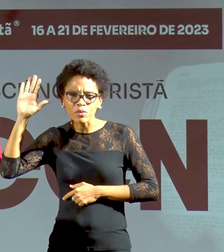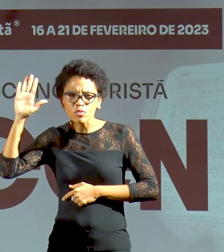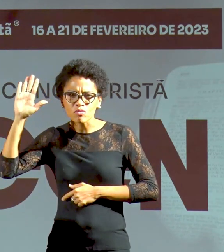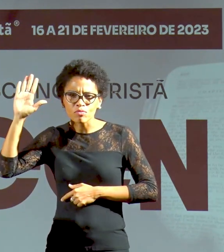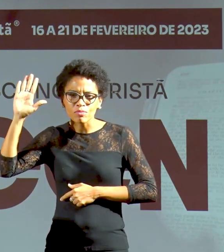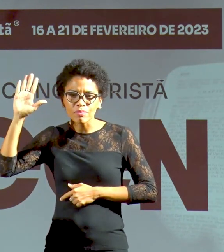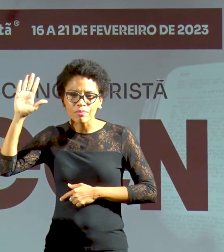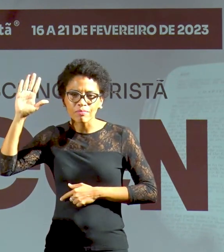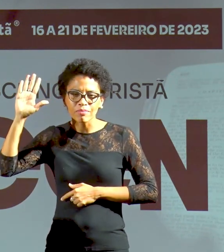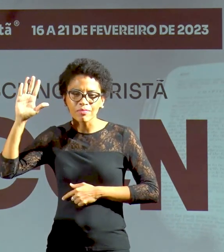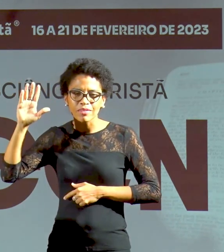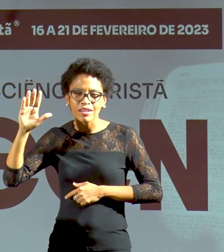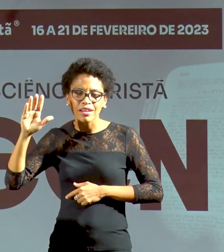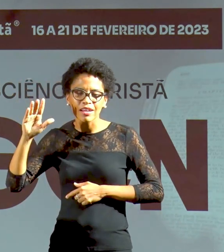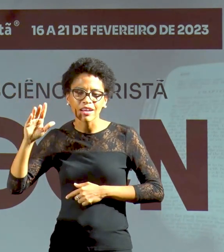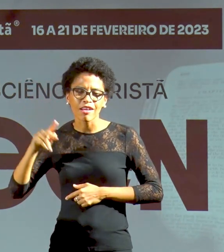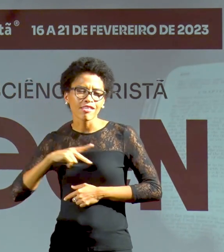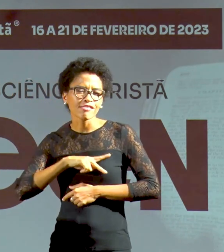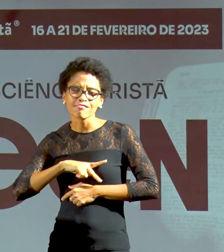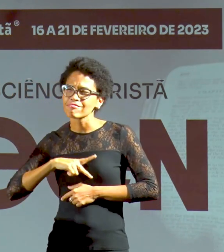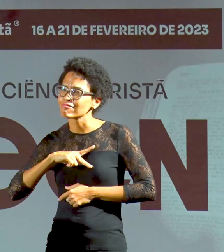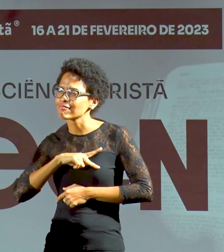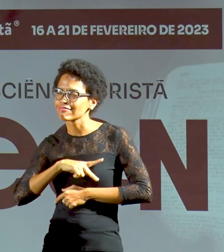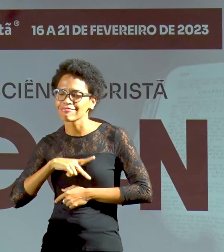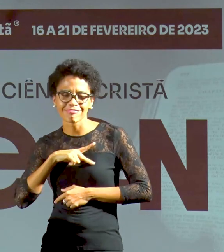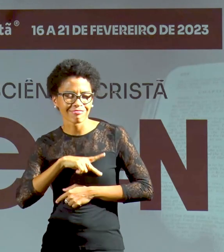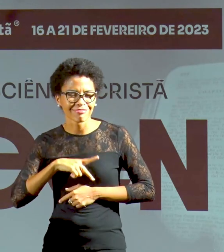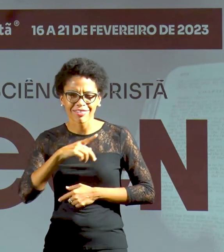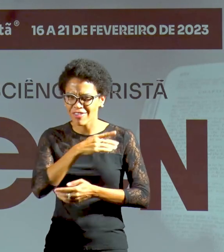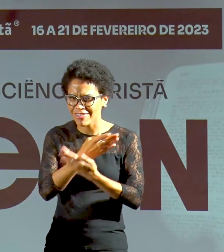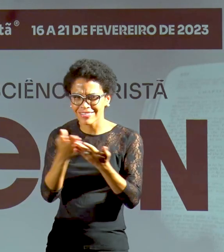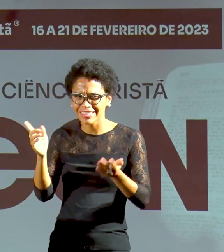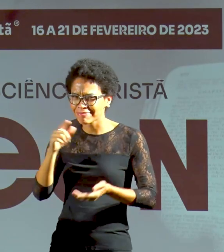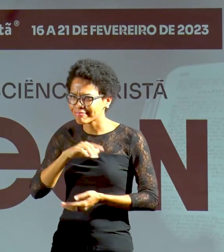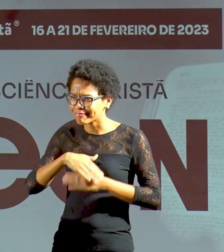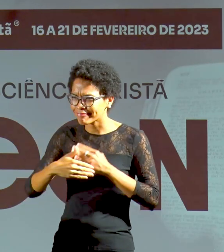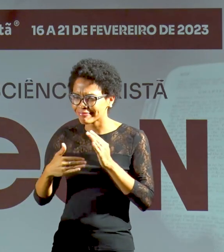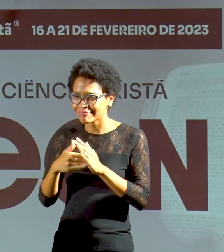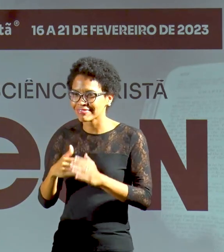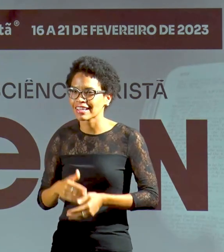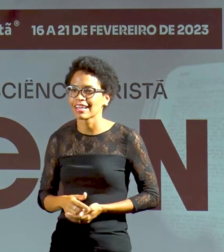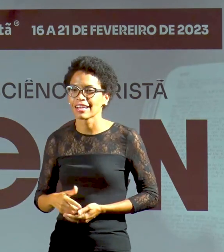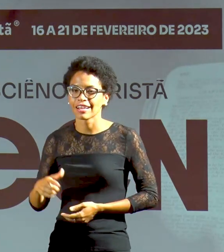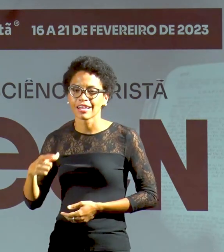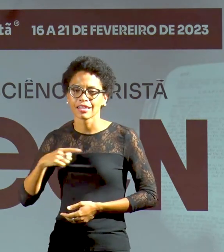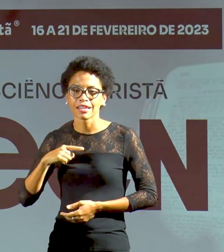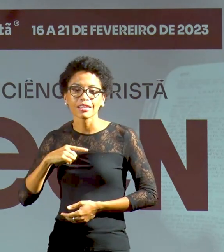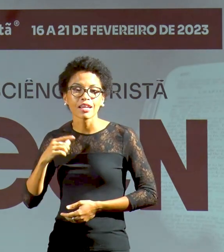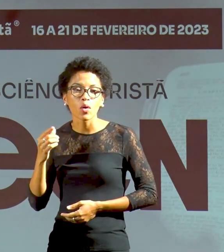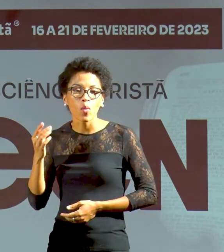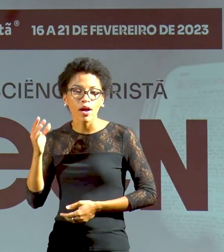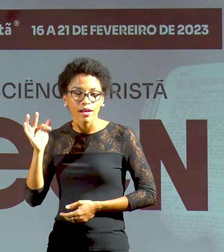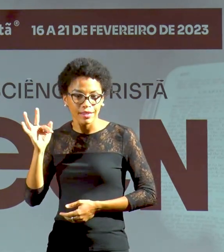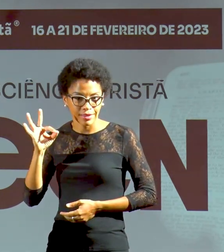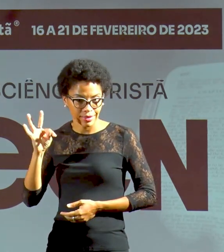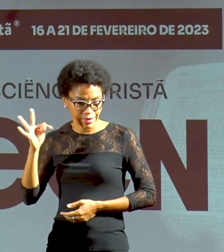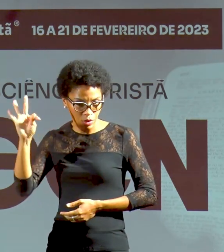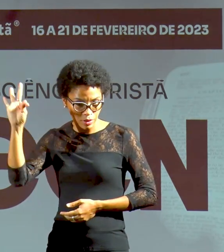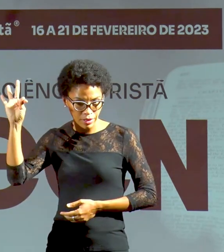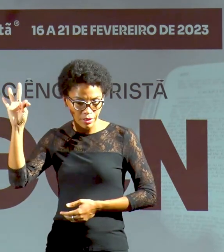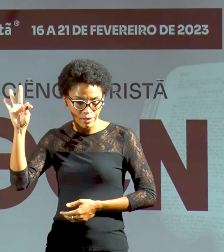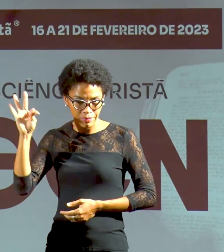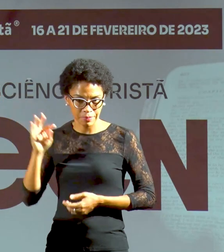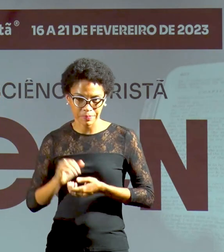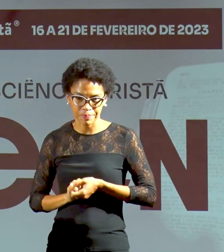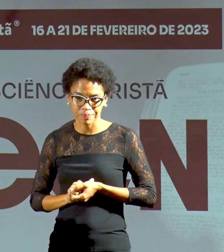só ó eu tenho uma teoria escute escute que isso é importante para você hein eu tenho